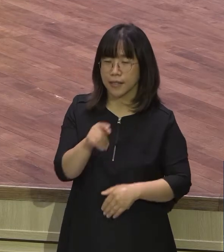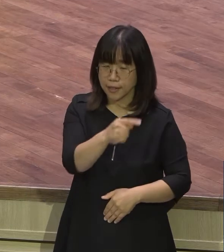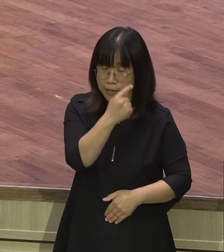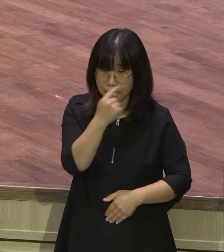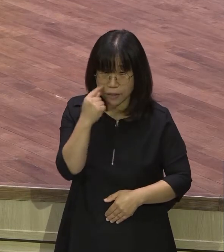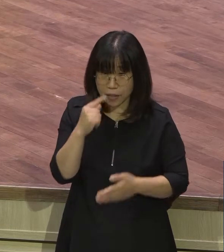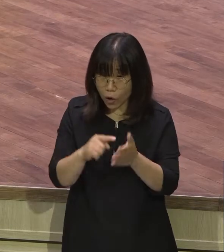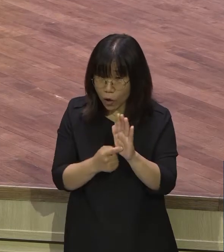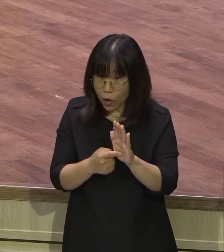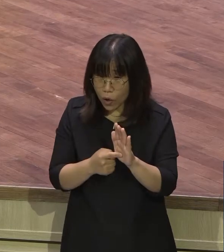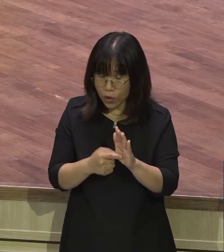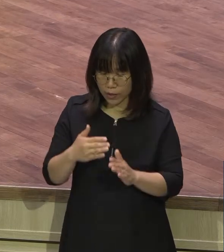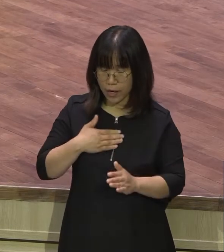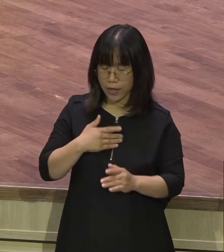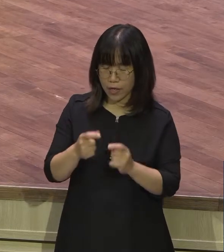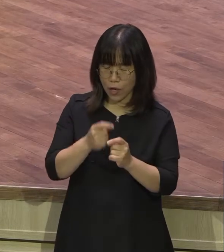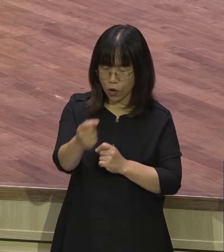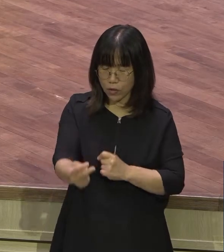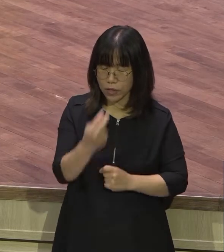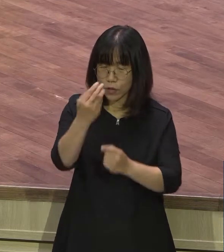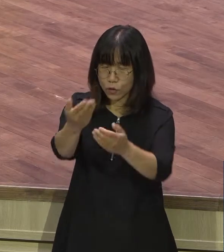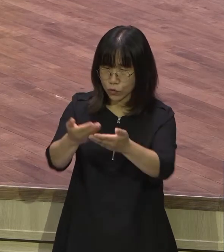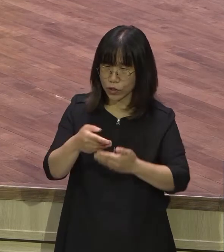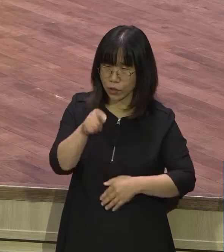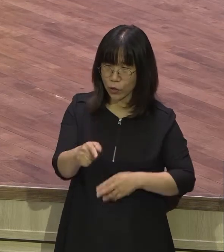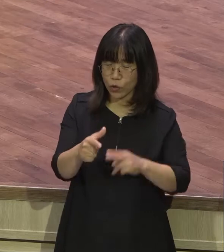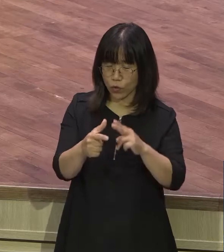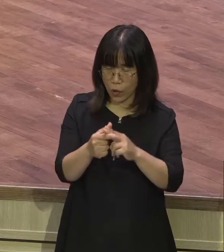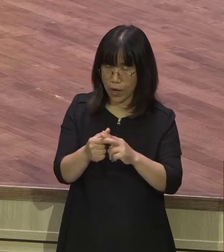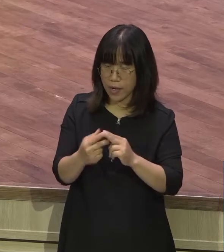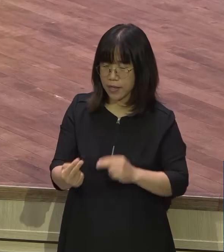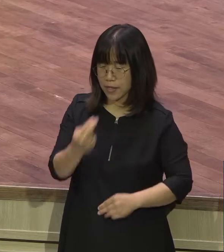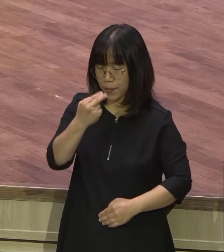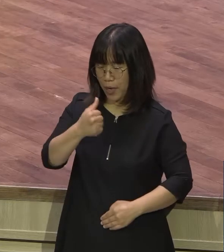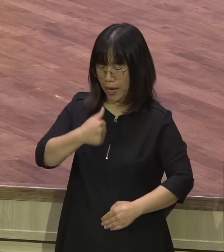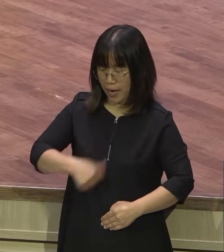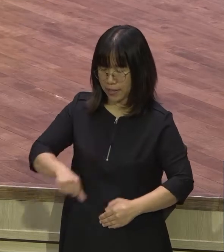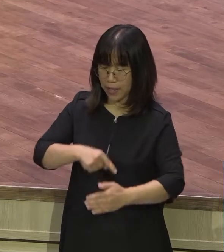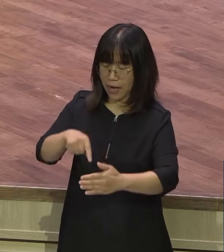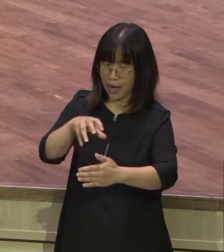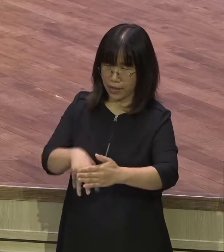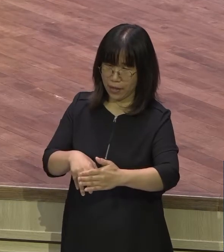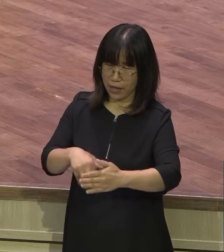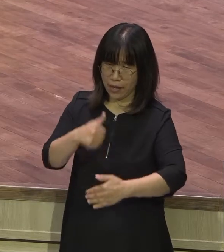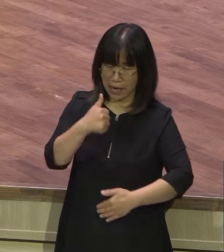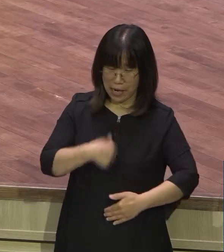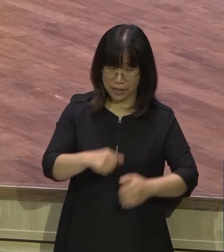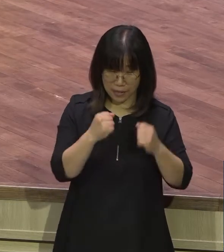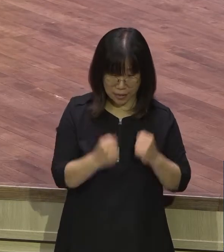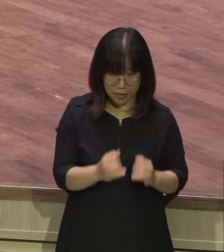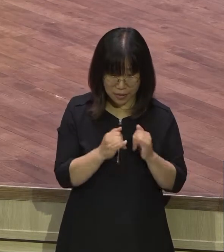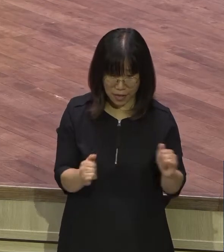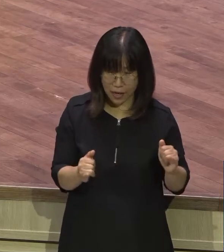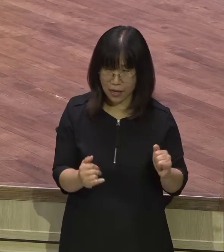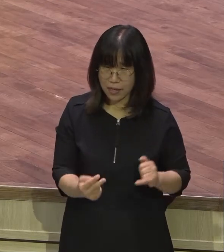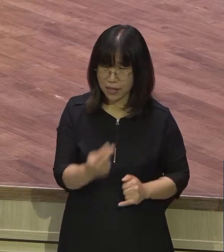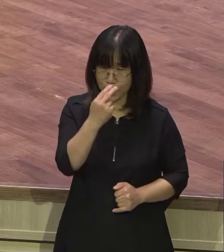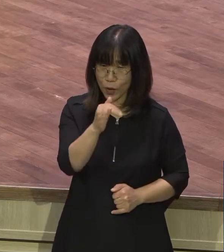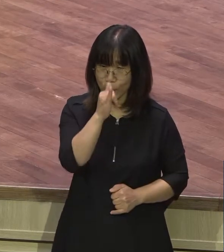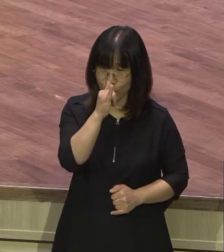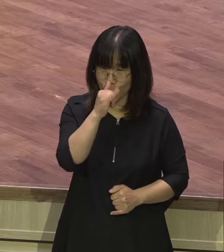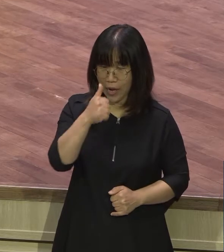하나님의 영생을 주신 것과 생명의 아들아이는 그것이라 아들인자는 생명있고 하나님 아들인자는 생명이